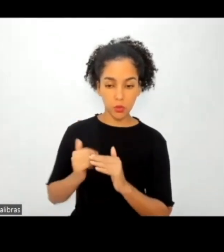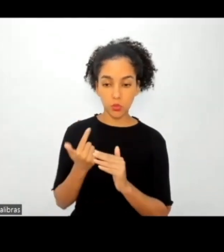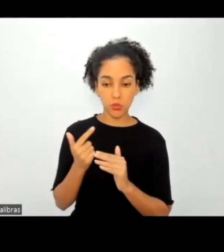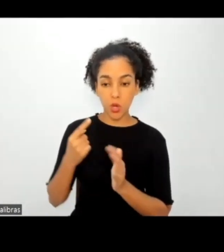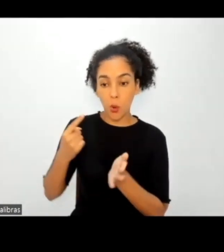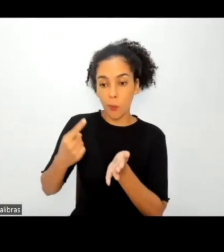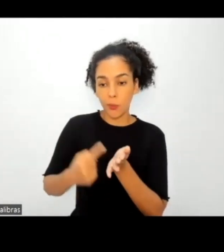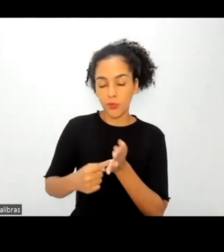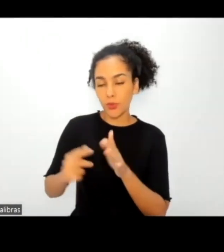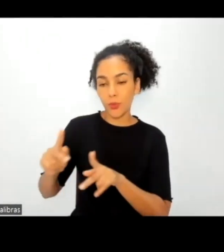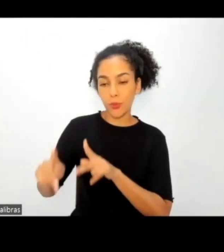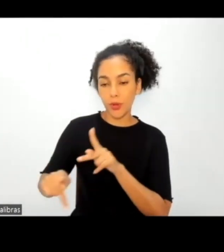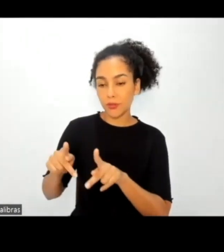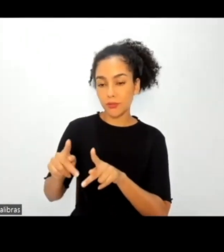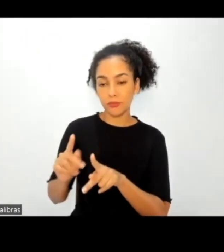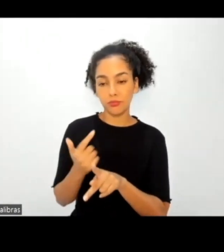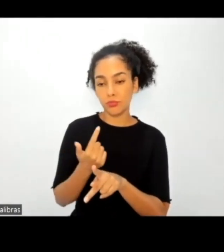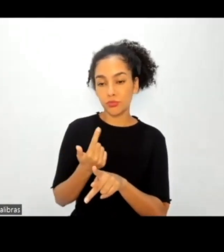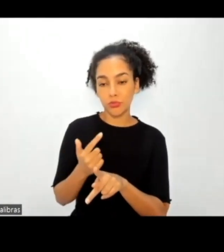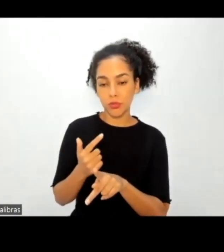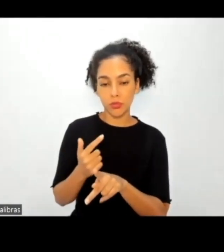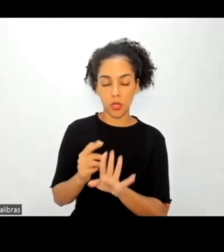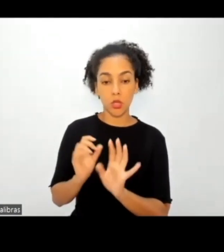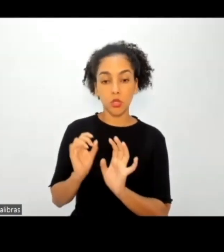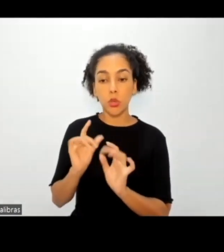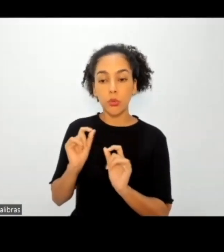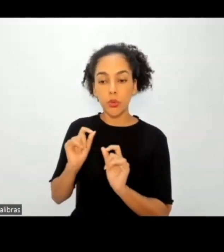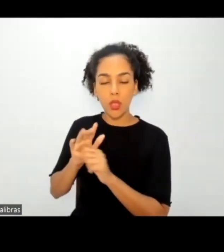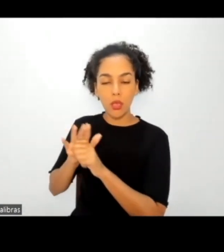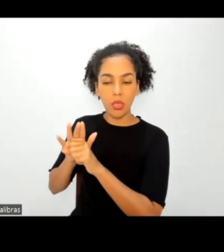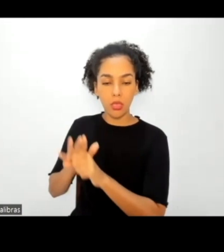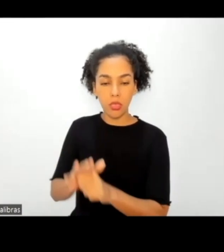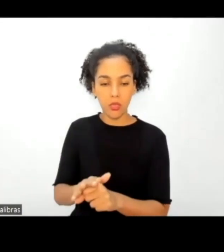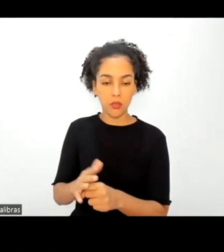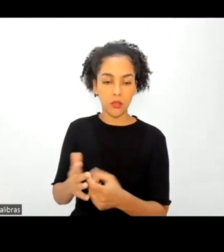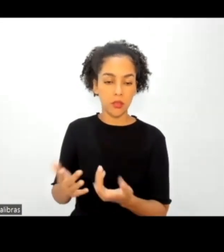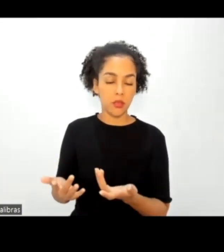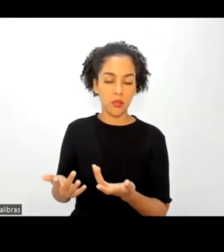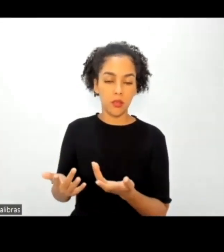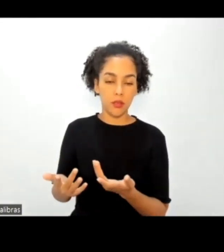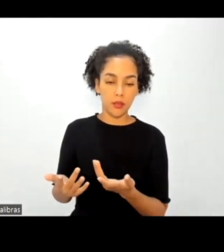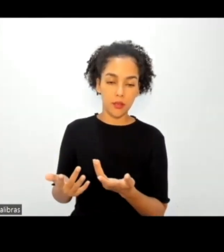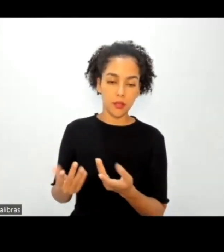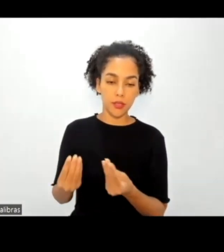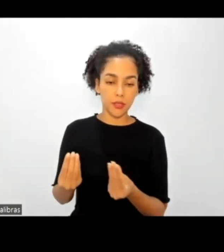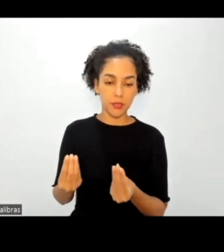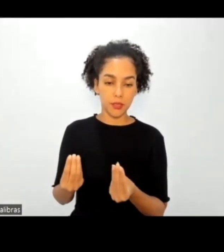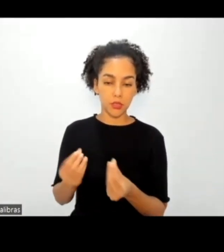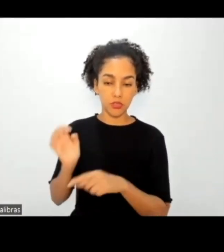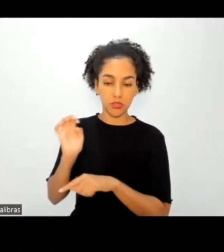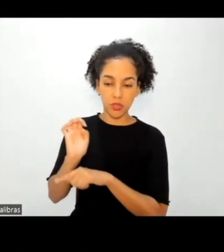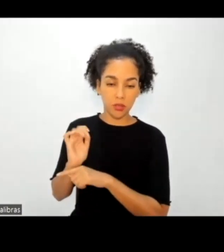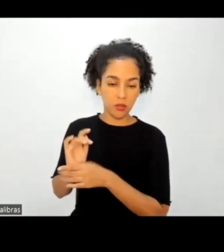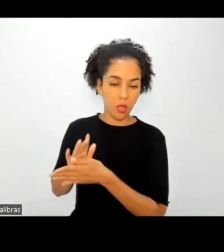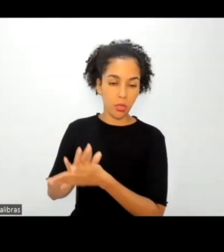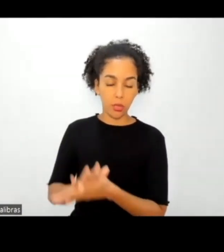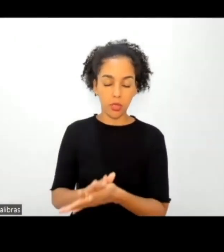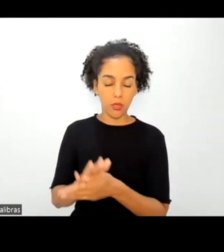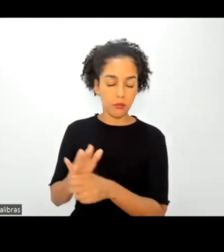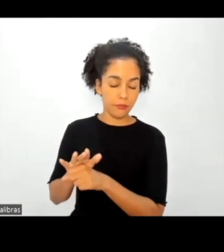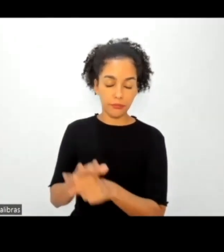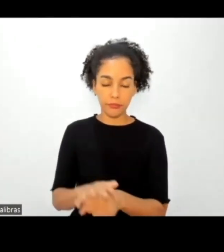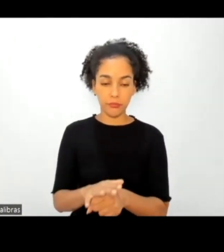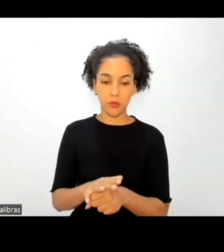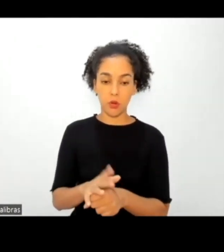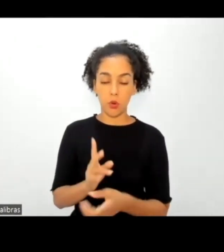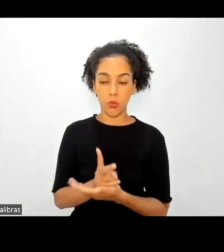população que não fosse, né, a repressão, enfim, né, a repressão estatal e a manutenção do status quo.